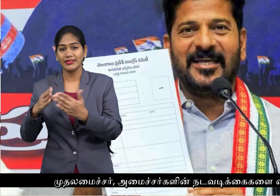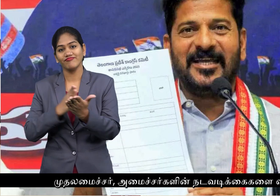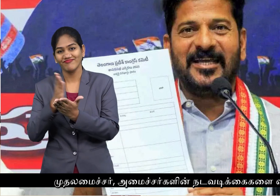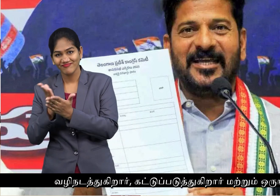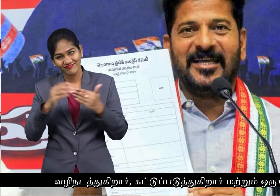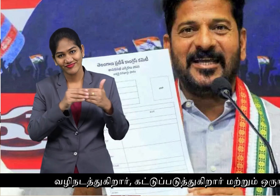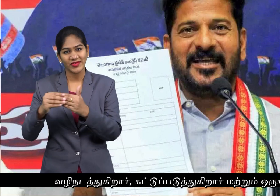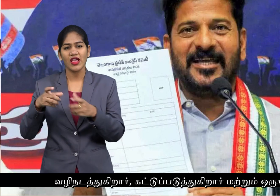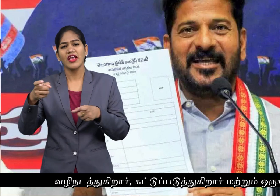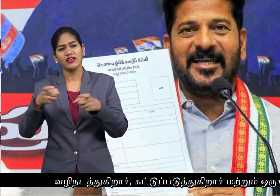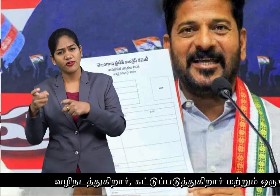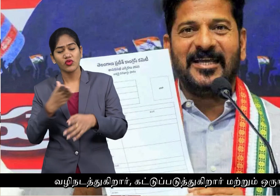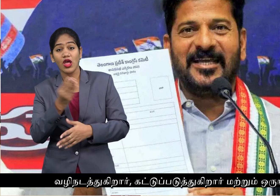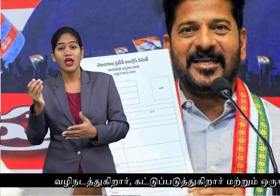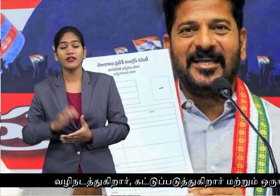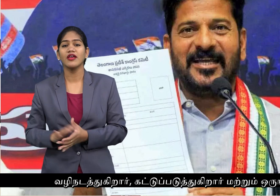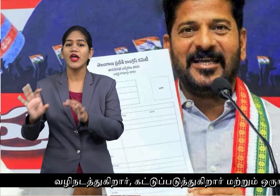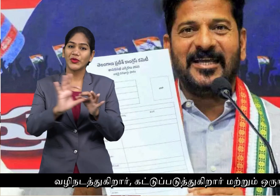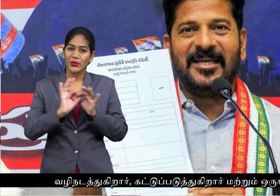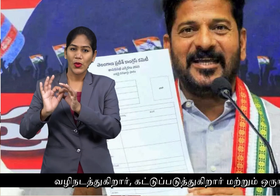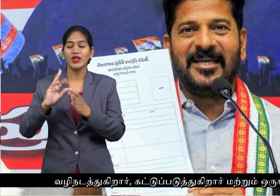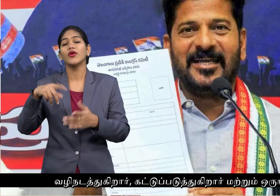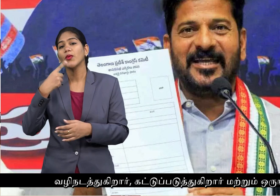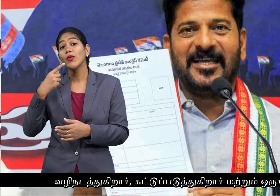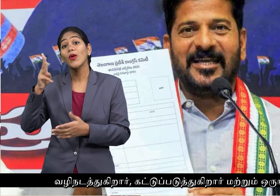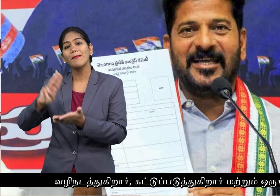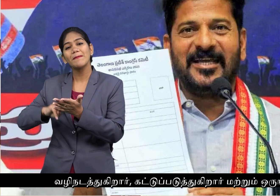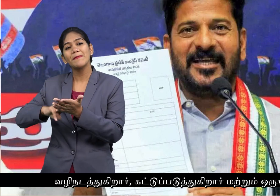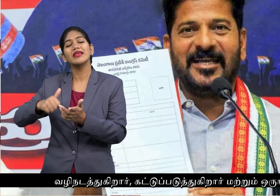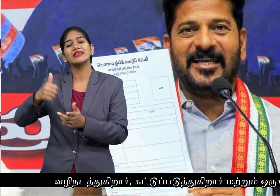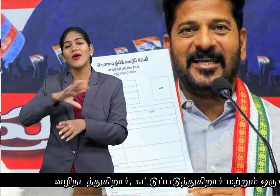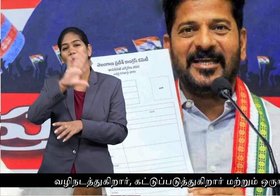நடவடிக்கைகளை வழிநடத்துகிறார், கட்டுப்படுத்துகிறார் மற்றும் ஒருங்கிணைக்கிறார்.